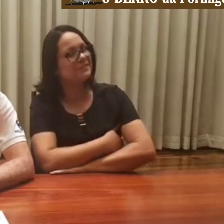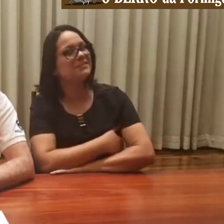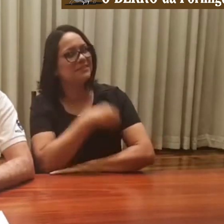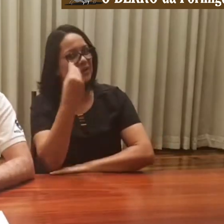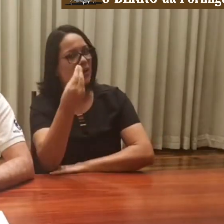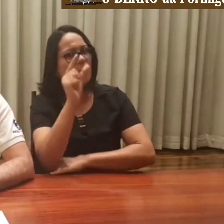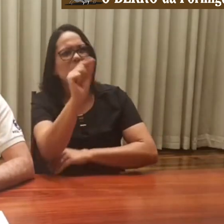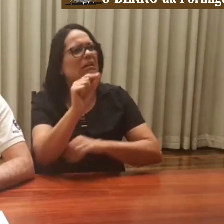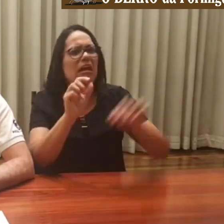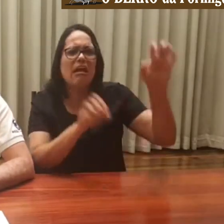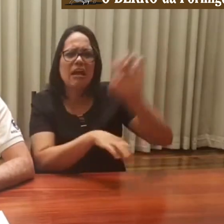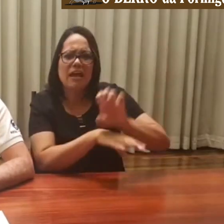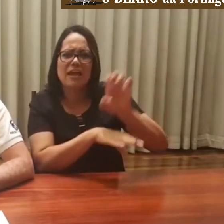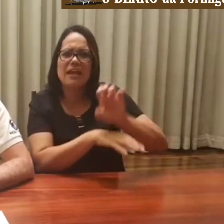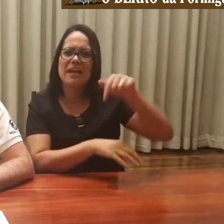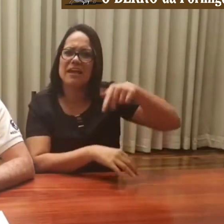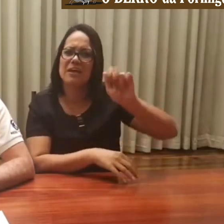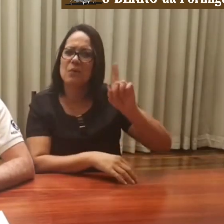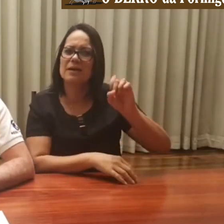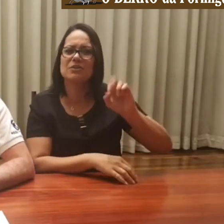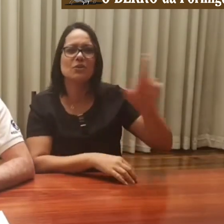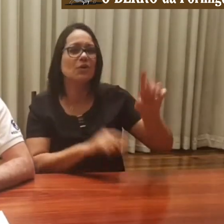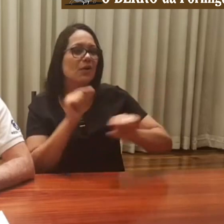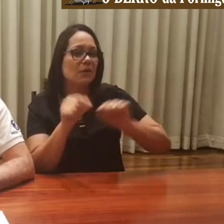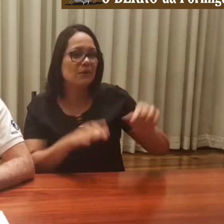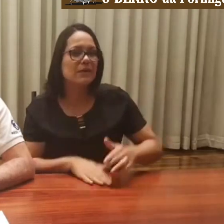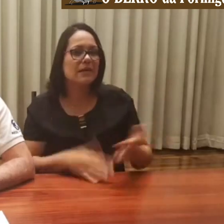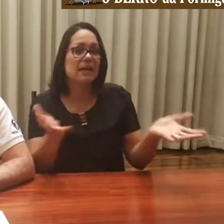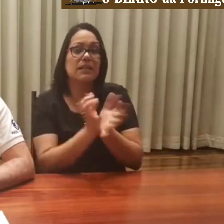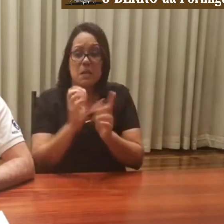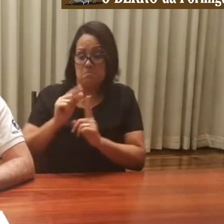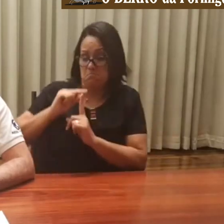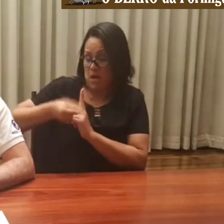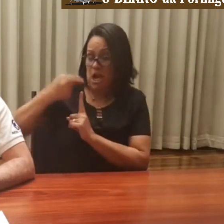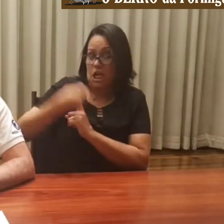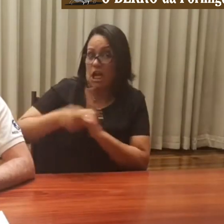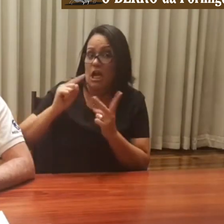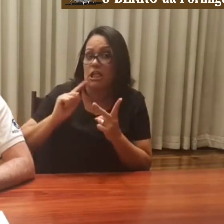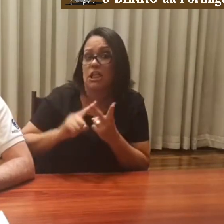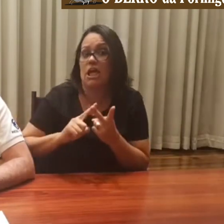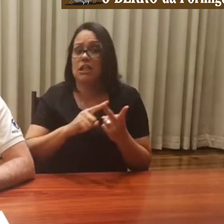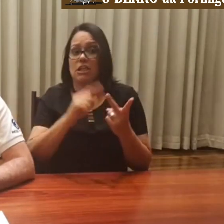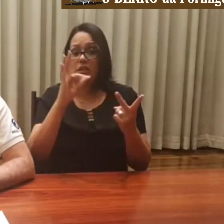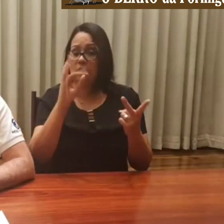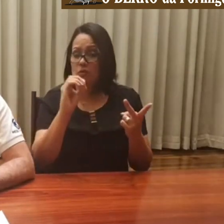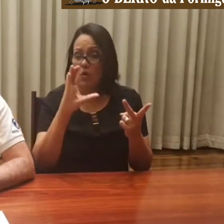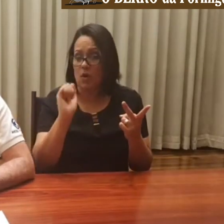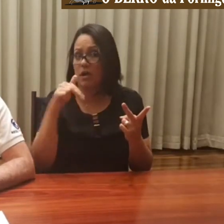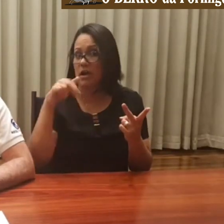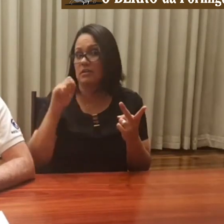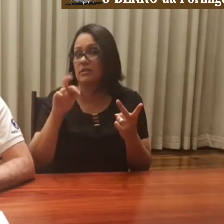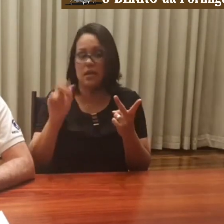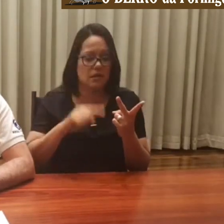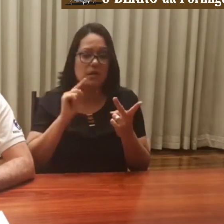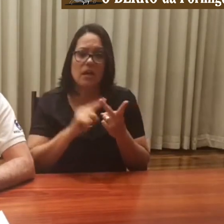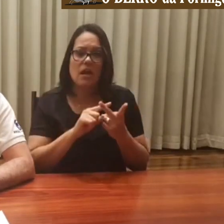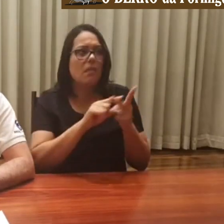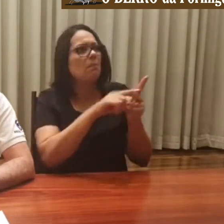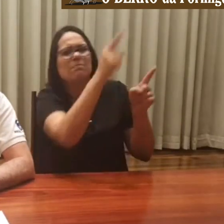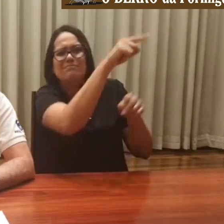do Equador. Então, nossa, poderíamos estar importando ali o moco da banana, a cigatoca negra, entre outras doenças